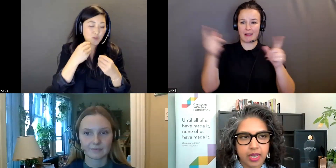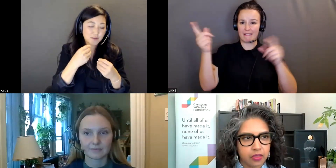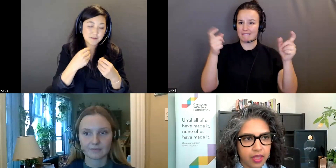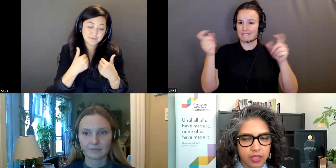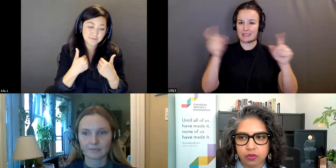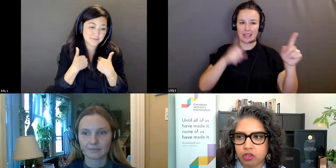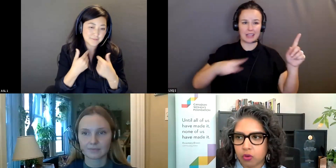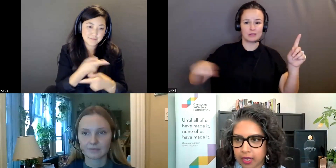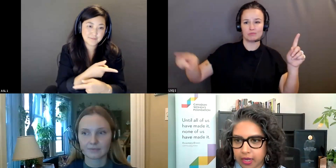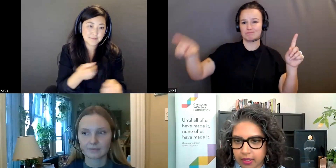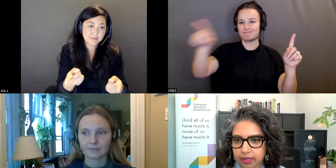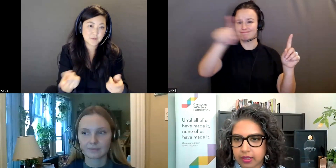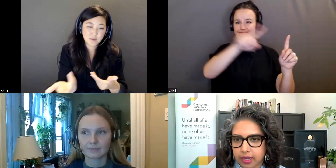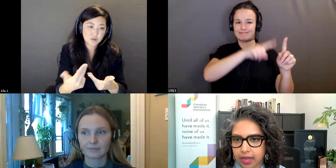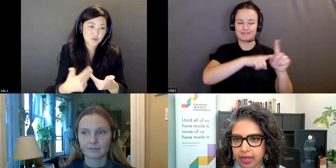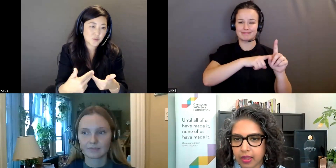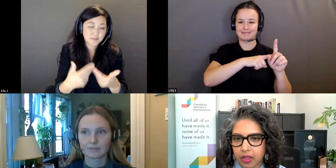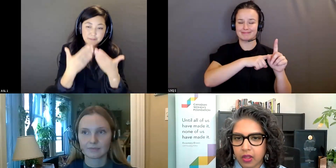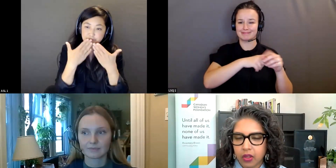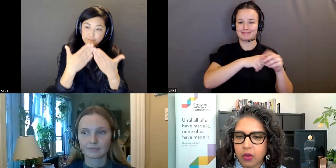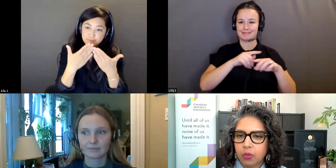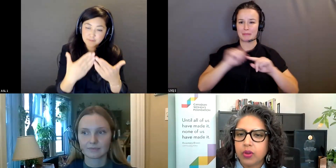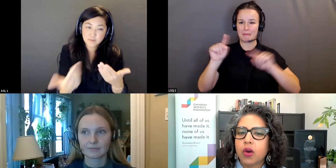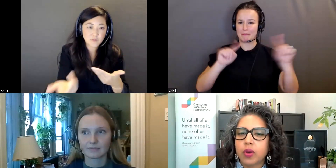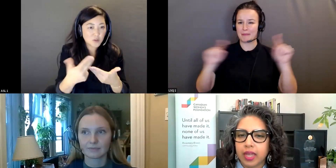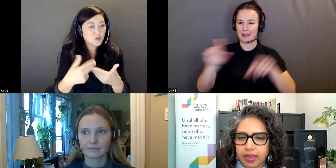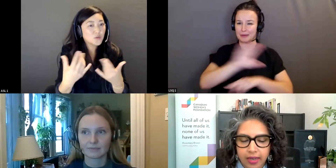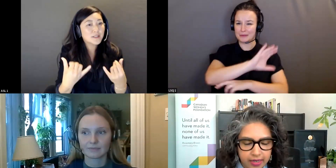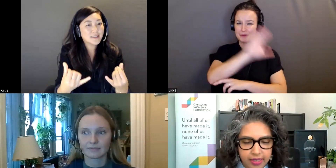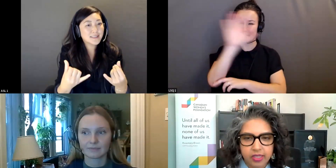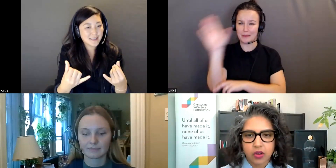C'est formidable de vous avoir ici. Merci.